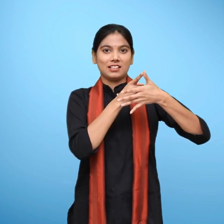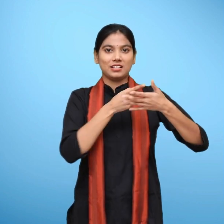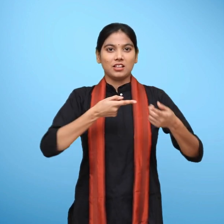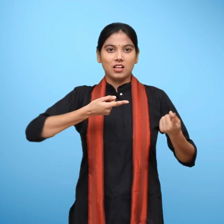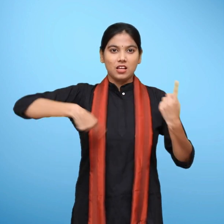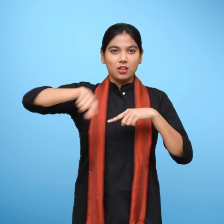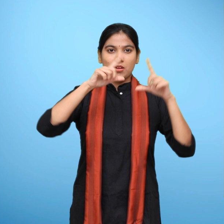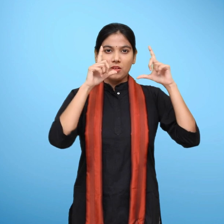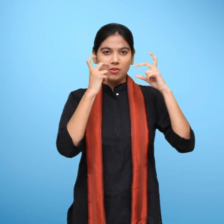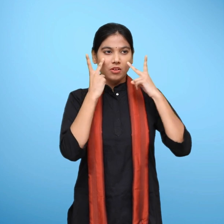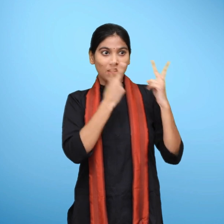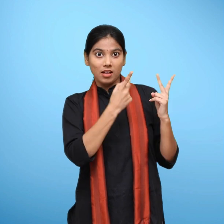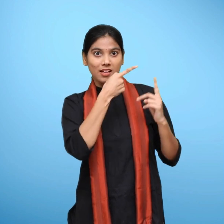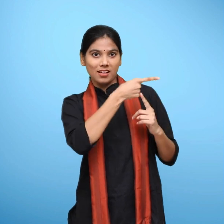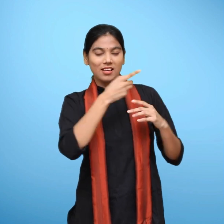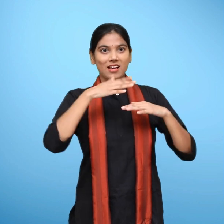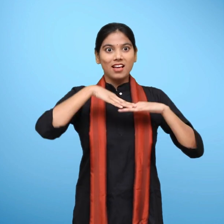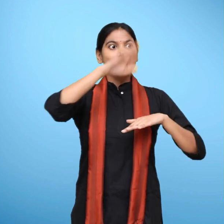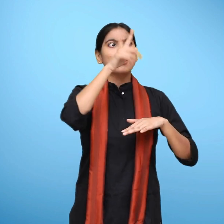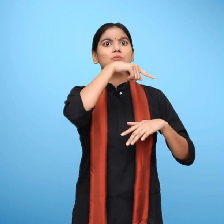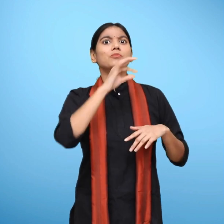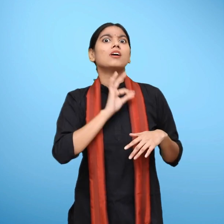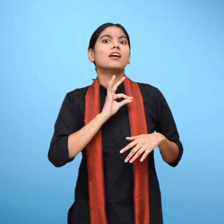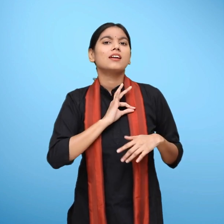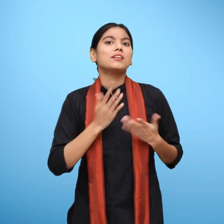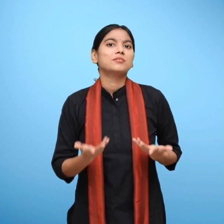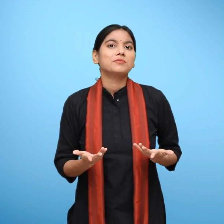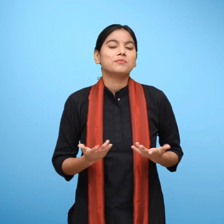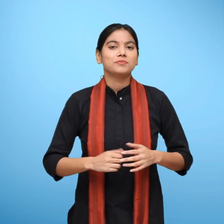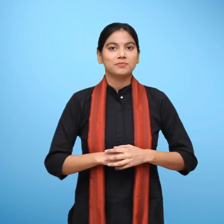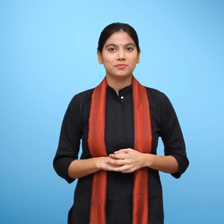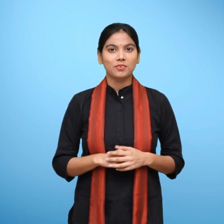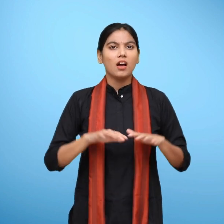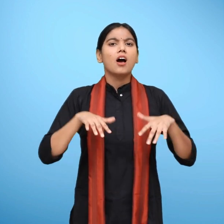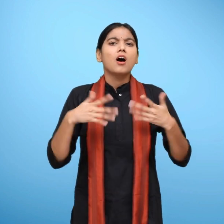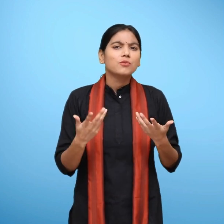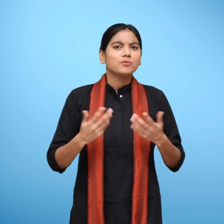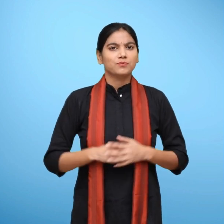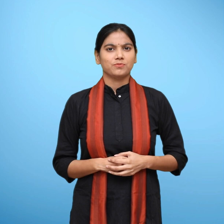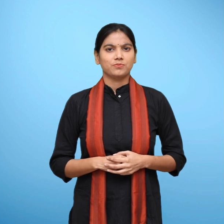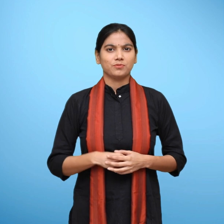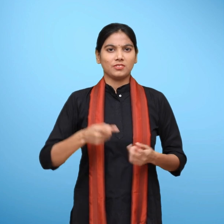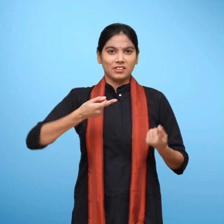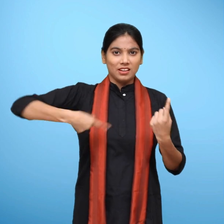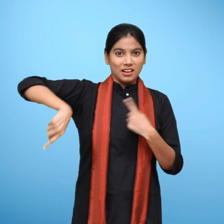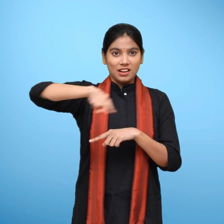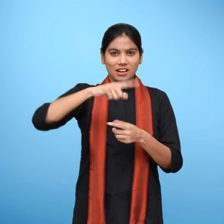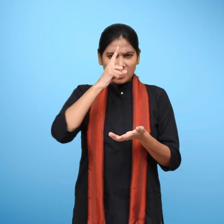आपको इस पोस्टर में सबसे अच्छी बात क्या लगी और क्यों यह सुनिश्चित करें कि